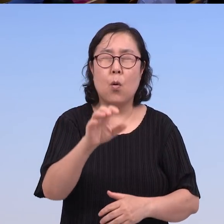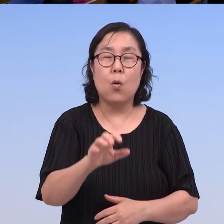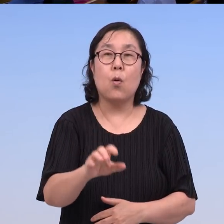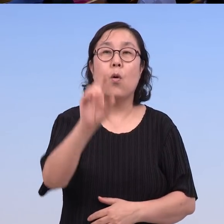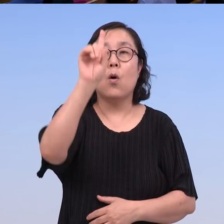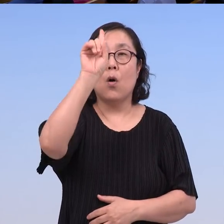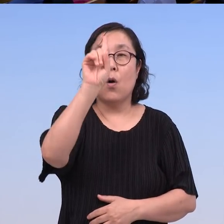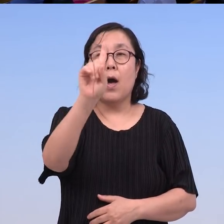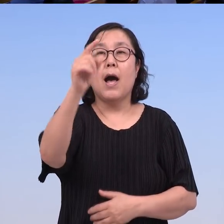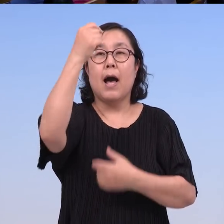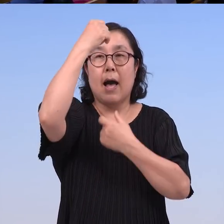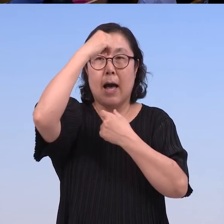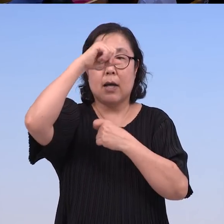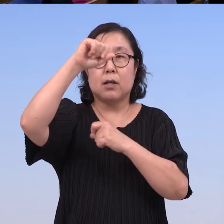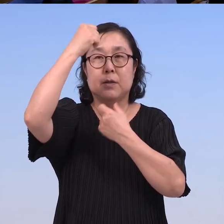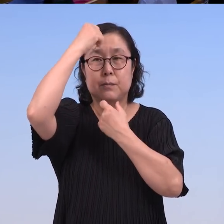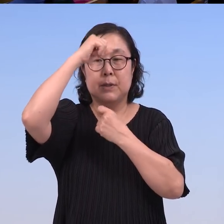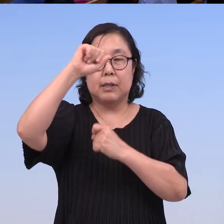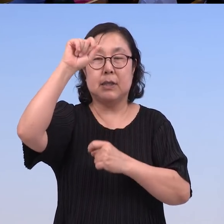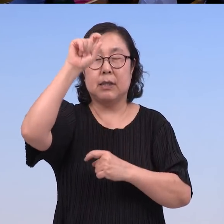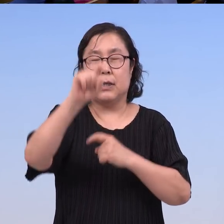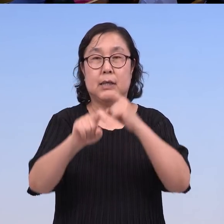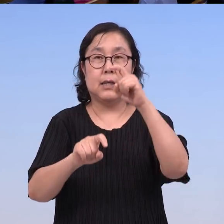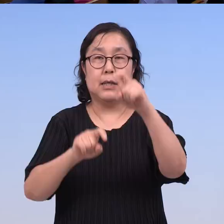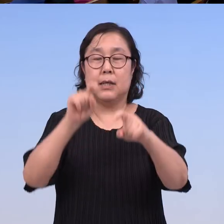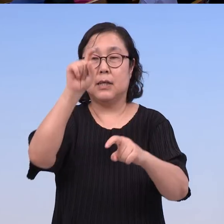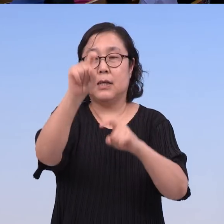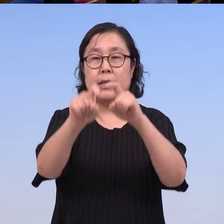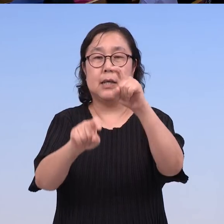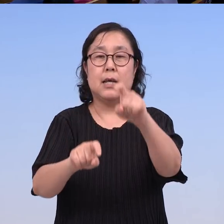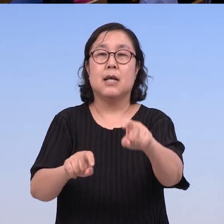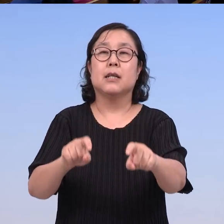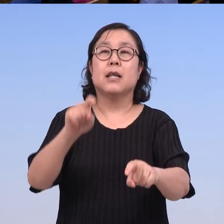한 걸음씩 나아갈 때에